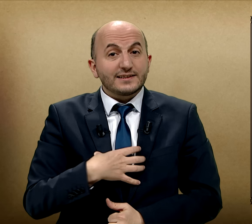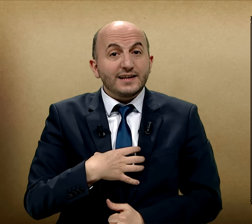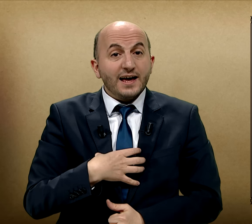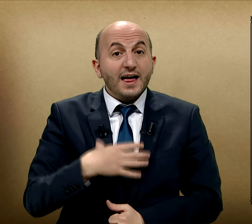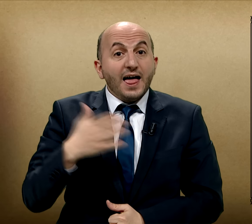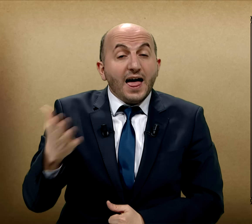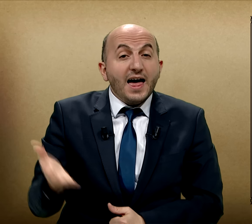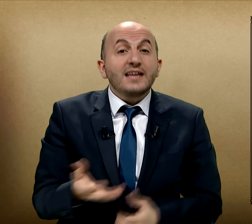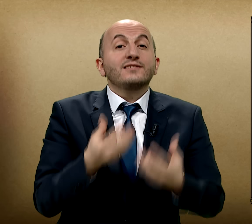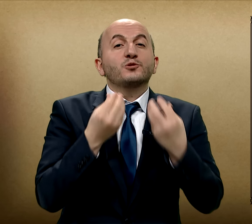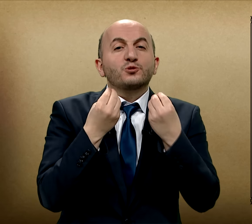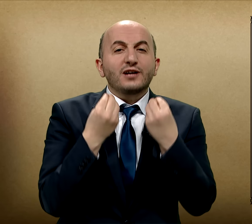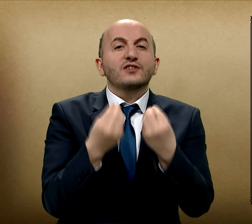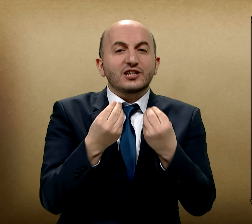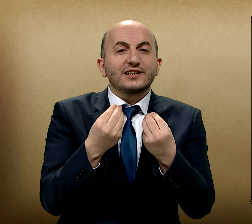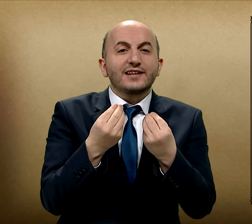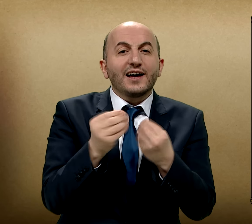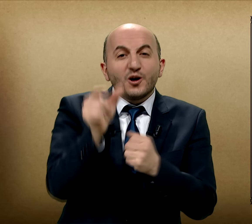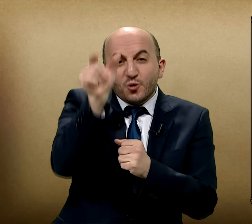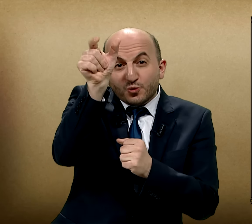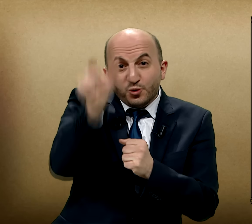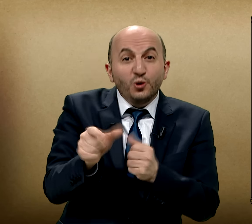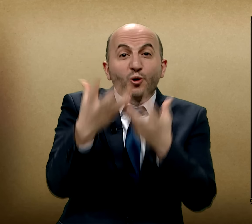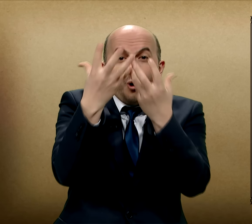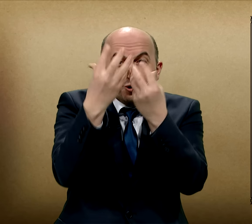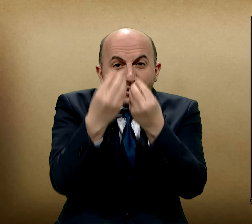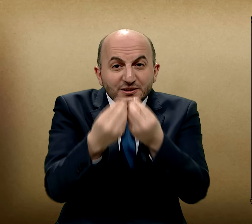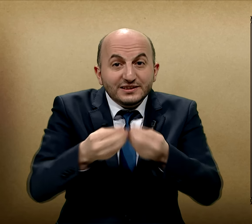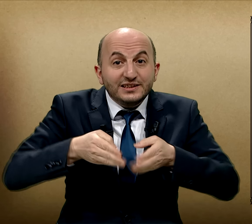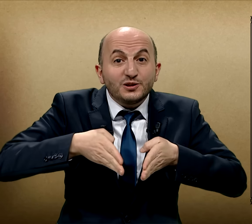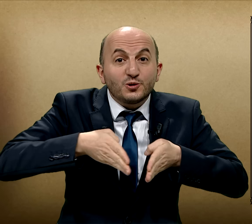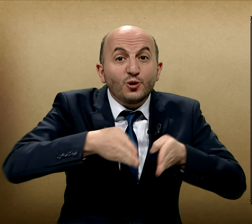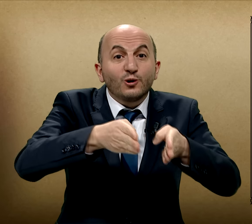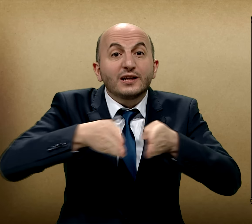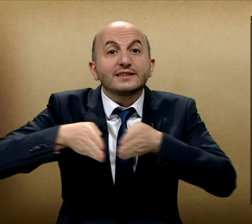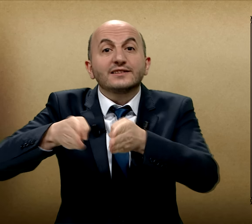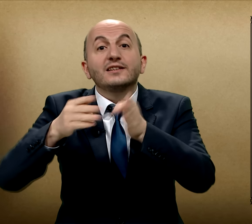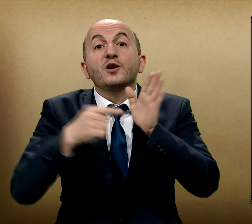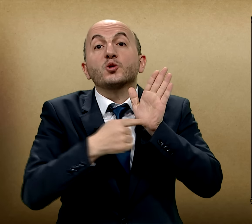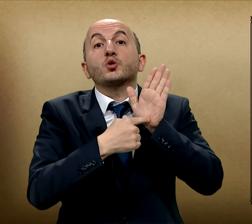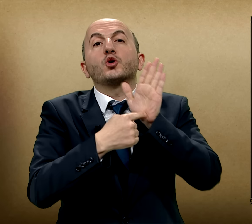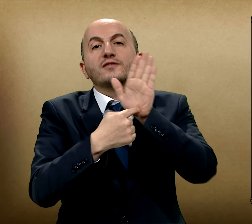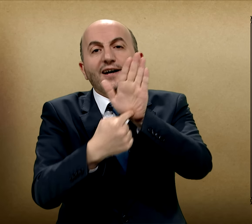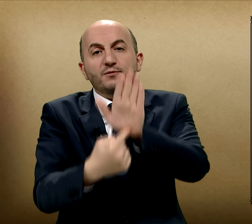Kendisine en güzel şekilde kul olmamızın yollarını